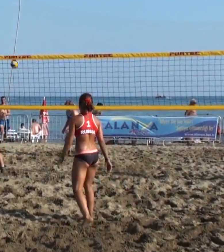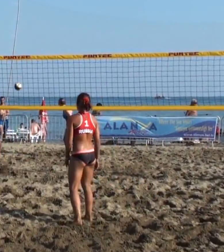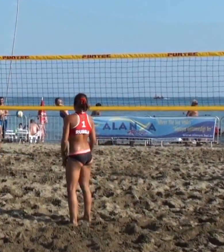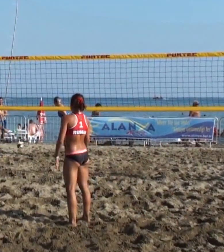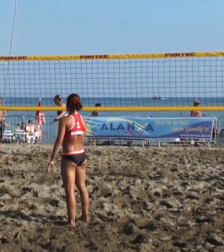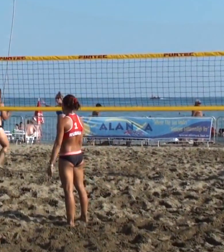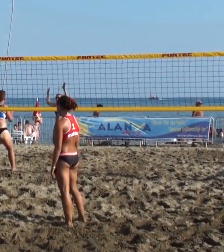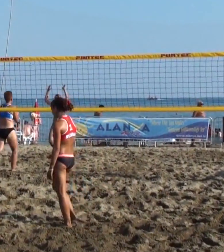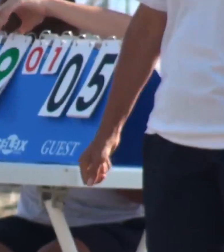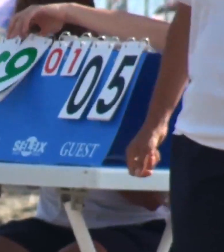Out.